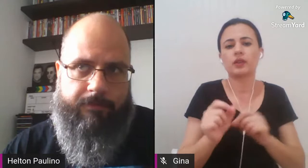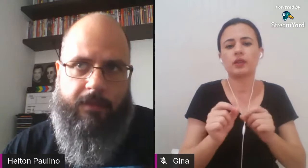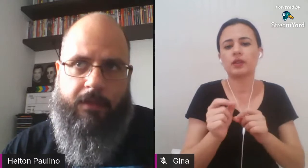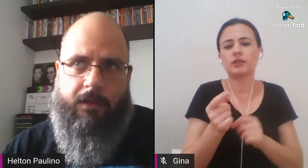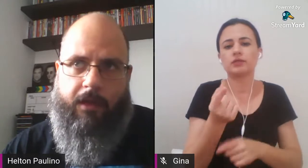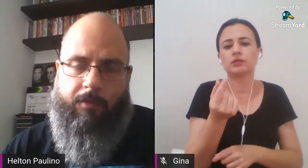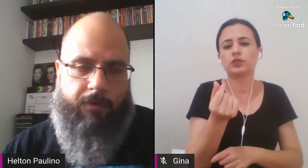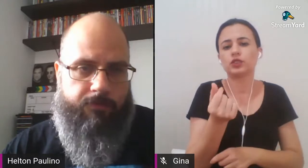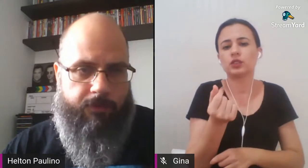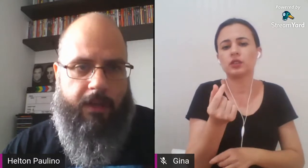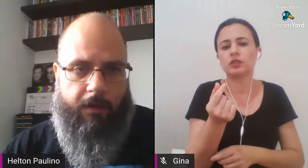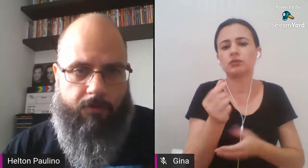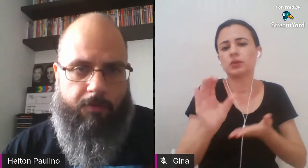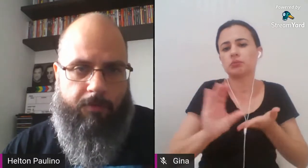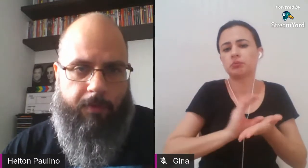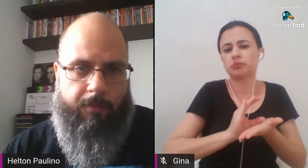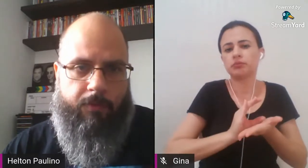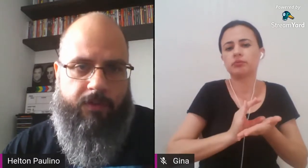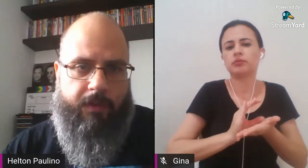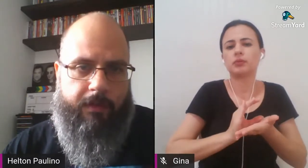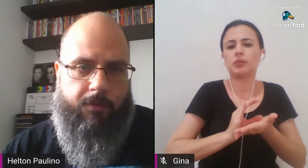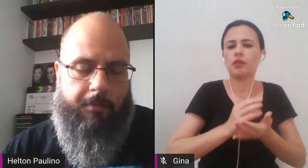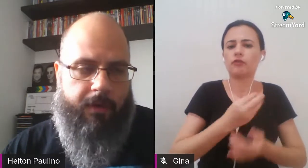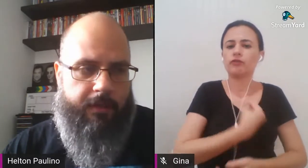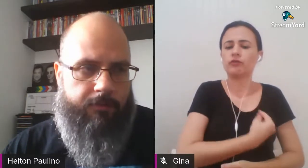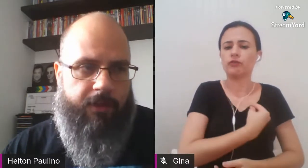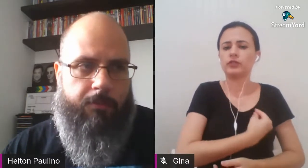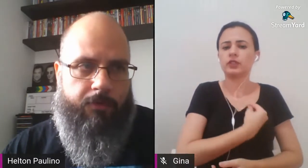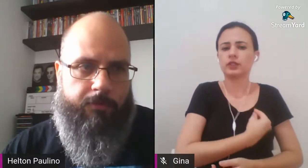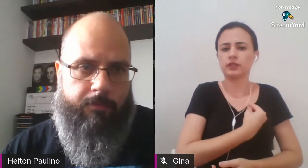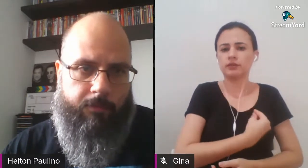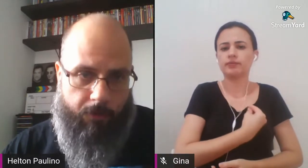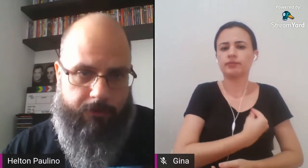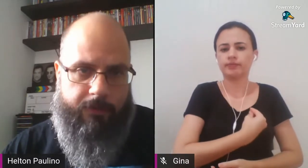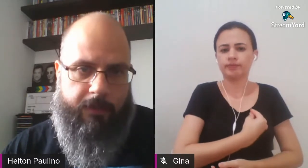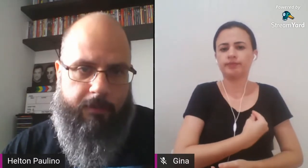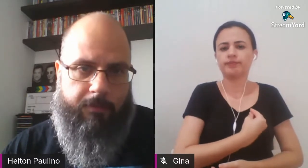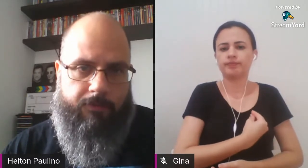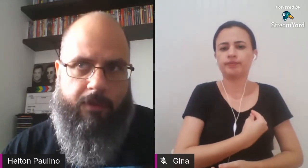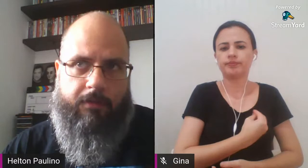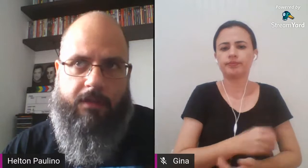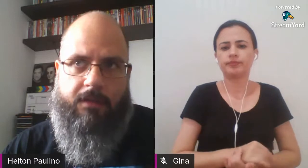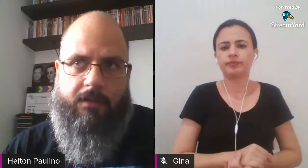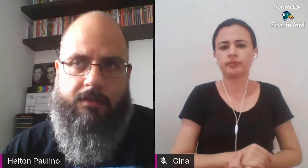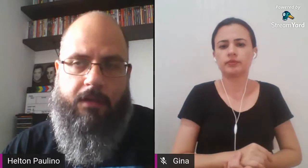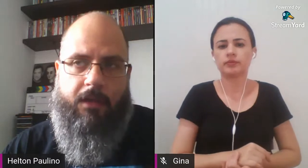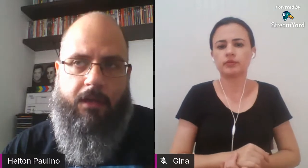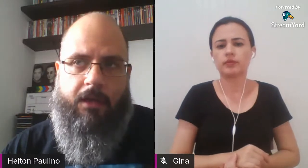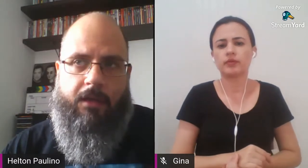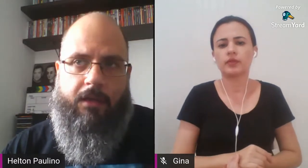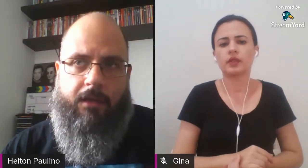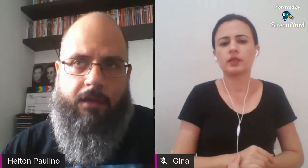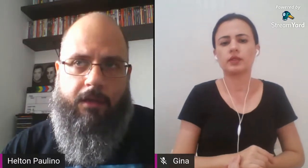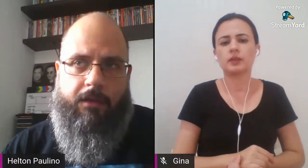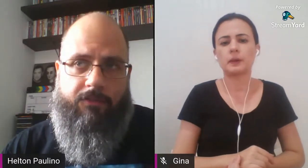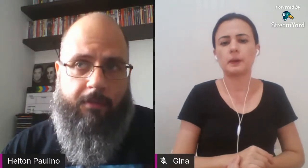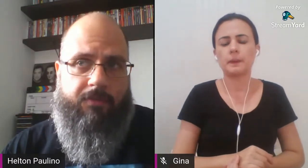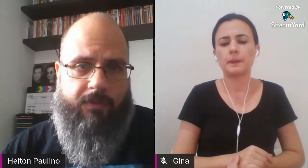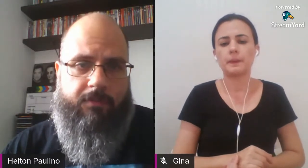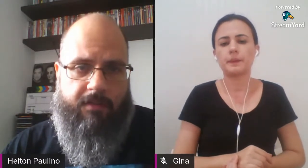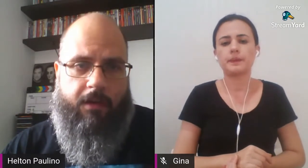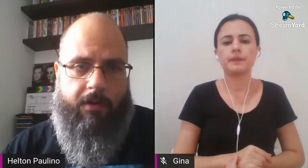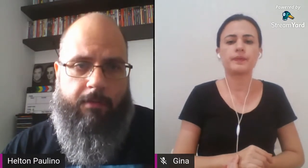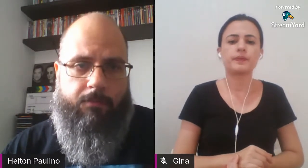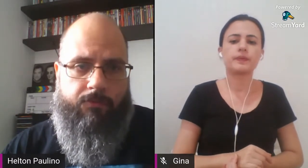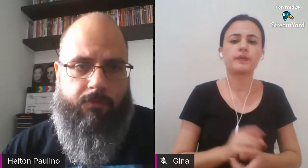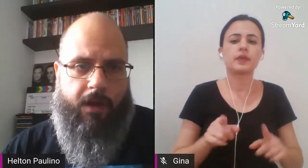né? É um profissional, como o próprio dia comemorativo já mostra, né? Um profissional das artes. E estamos